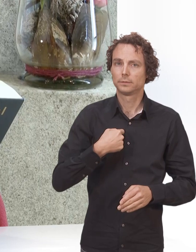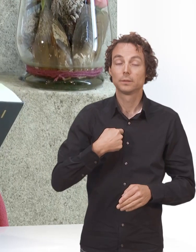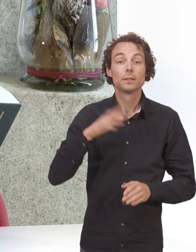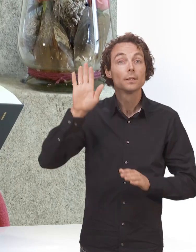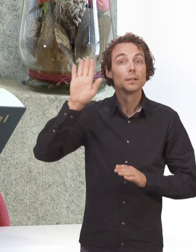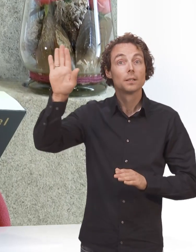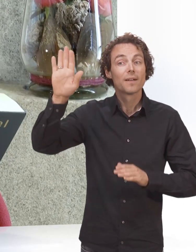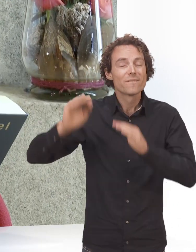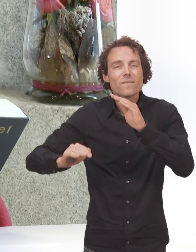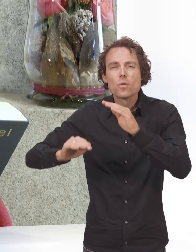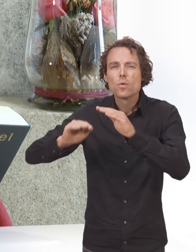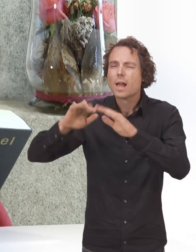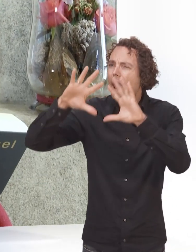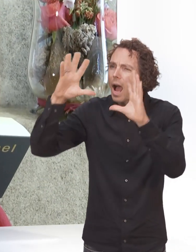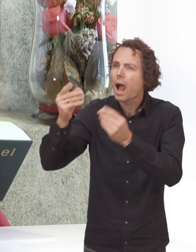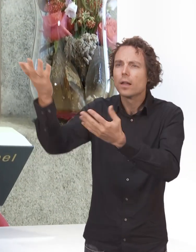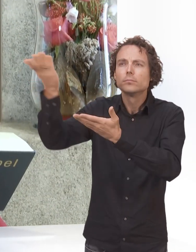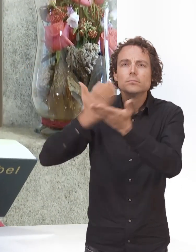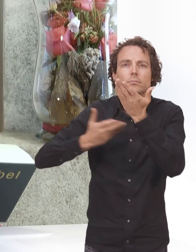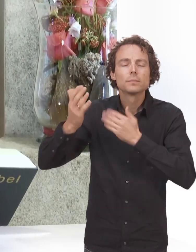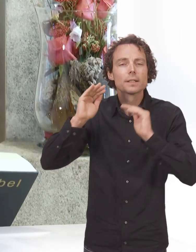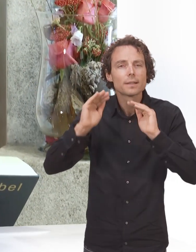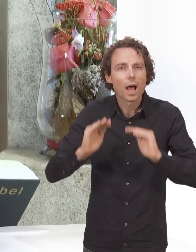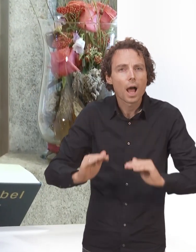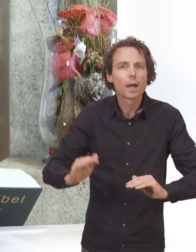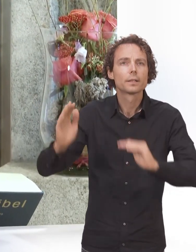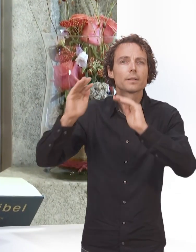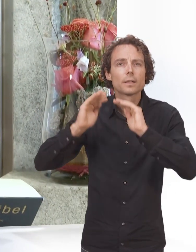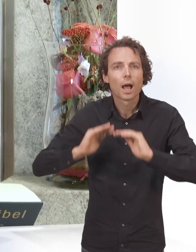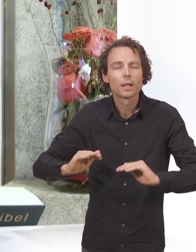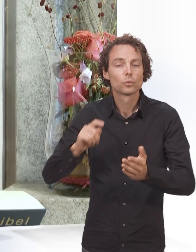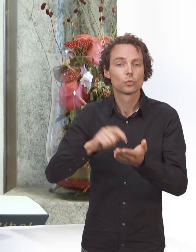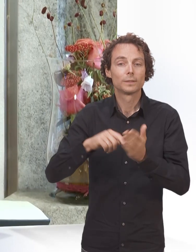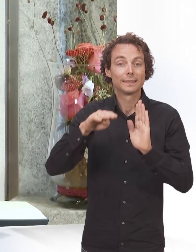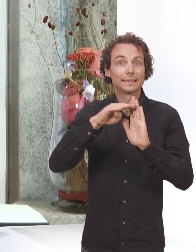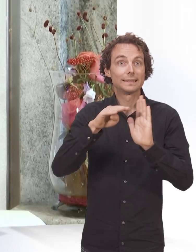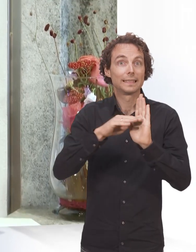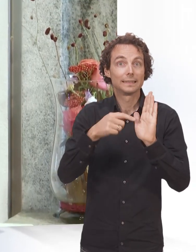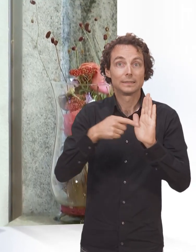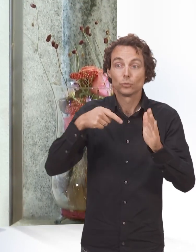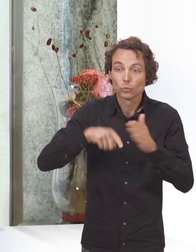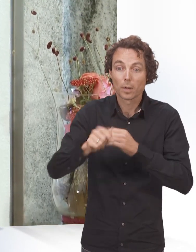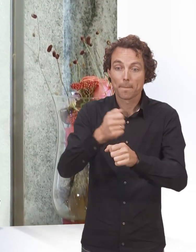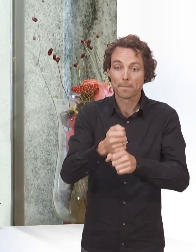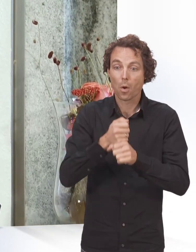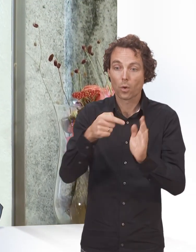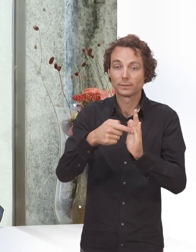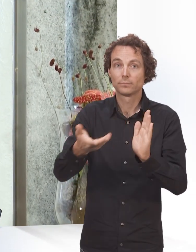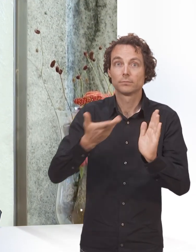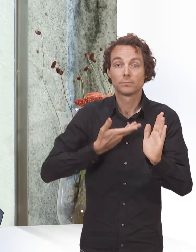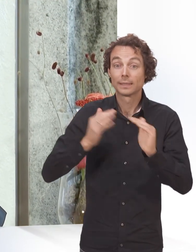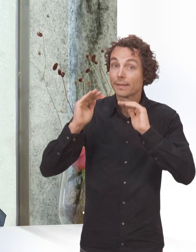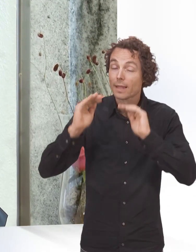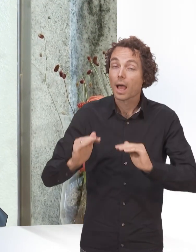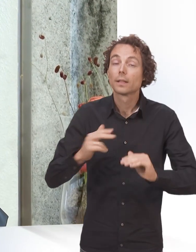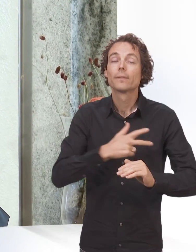Und von seiner Fülle haben wir alle genommen, Gnade um Gnade. Denn das Gesetz ist durch Mose gegeben. Die Gnade